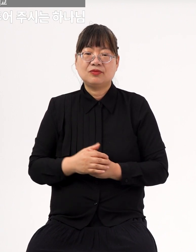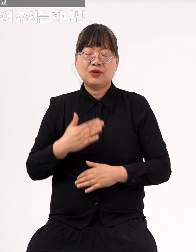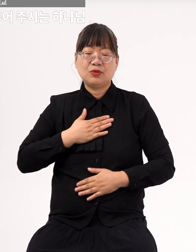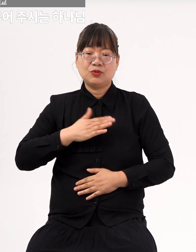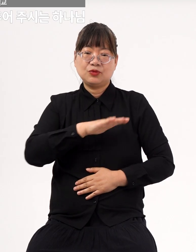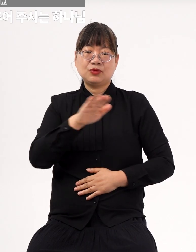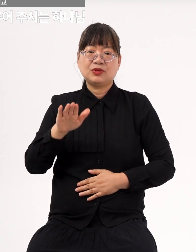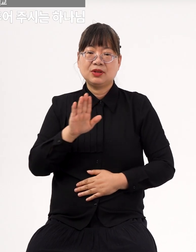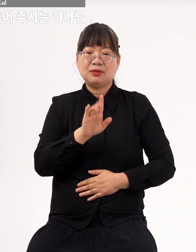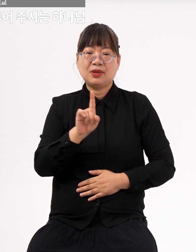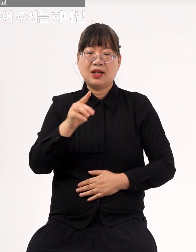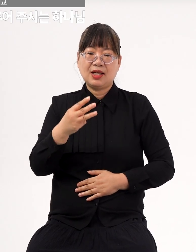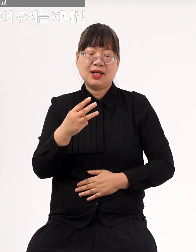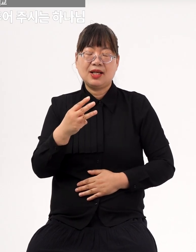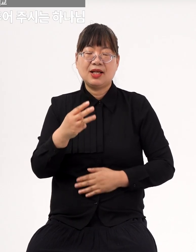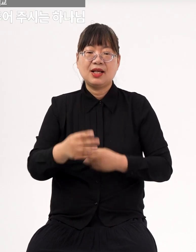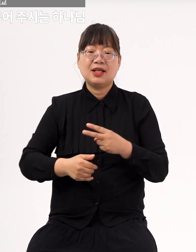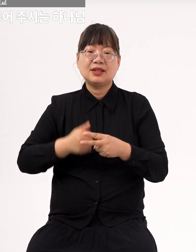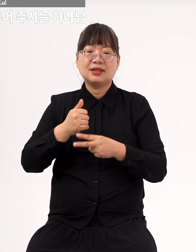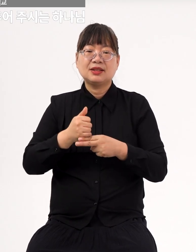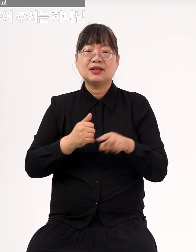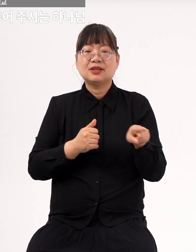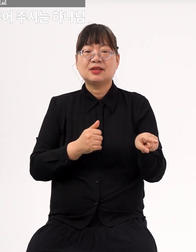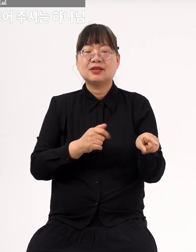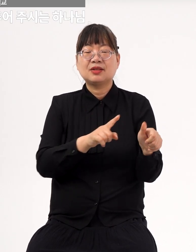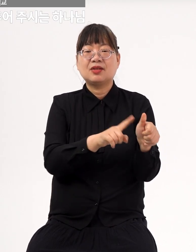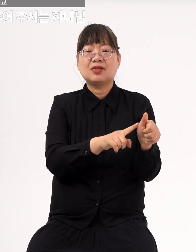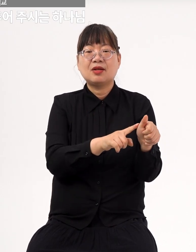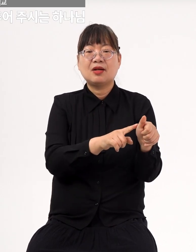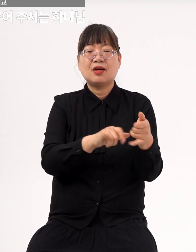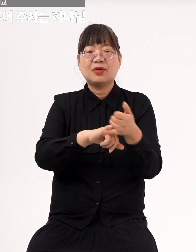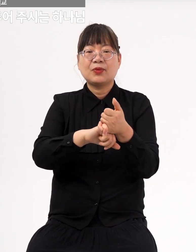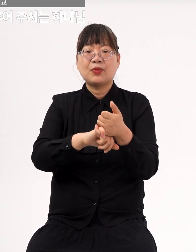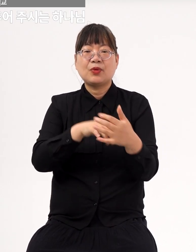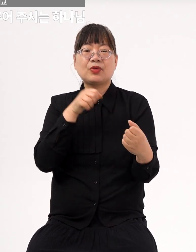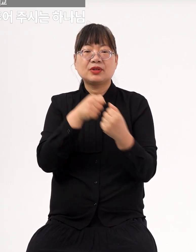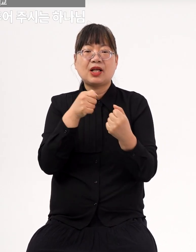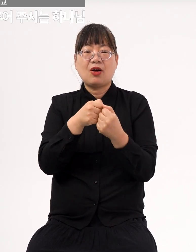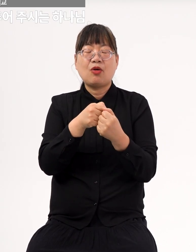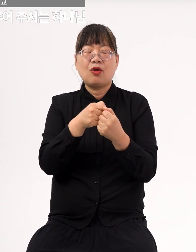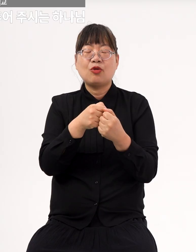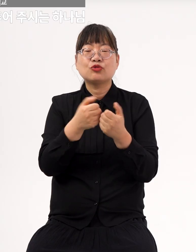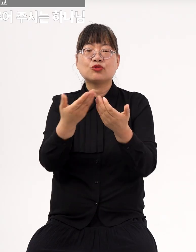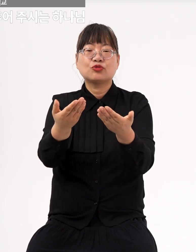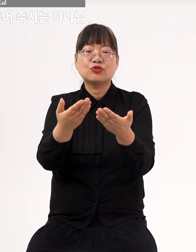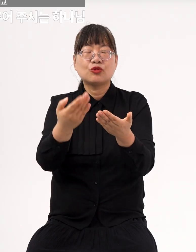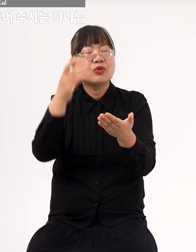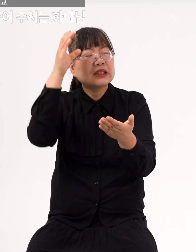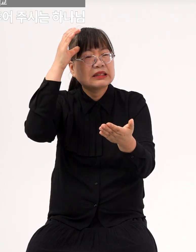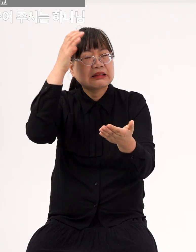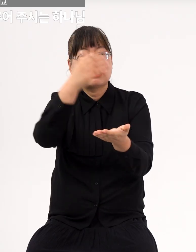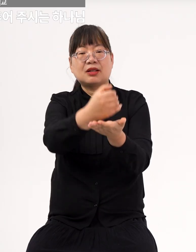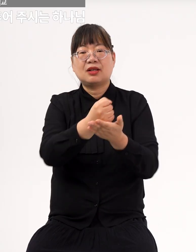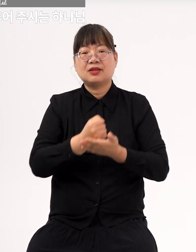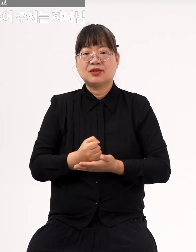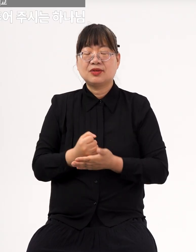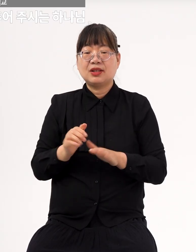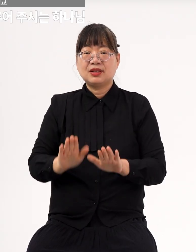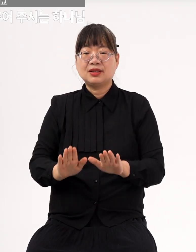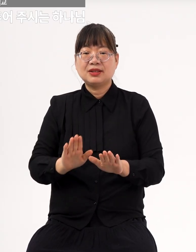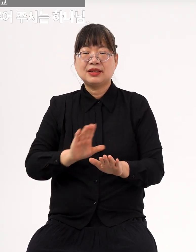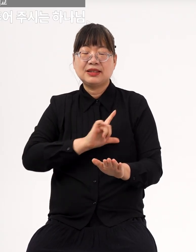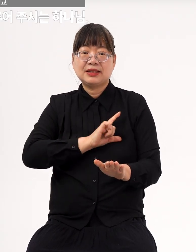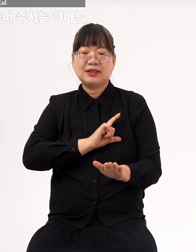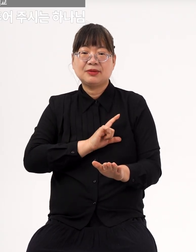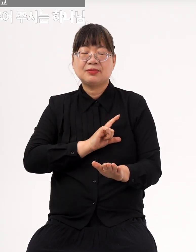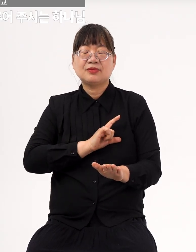우리 바알 신이 저 녀석하고 반드시 싸워줄 것이다. 이런 기대를 가지고 이